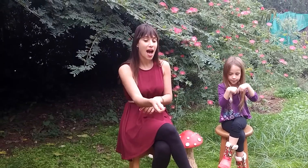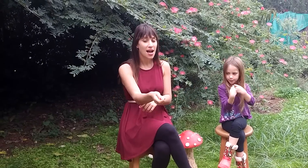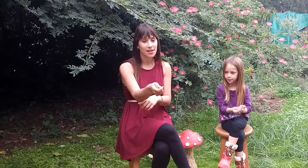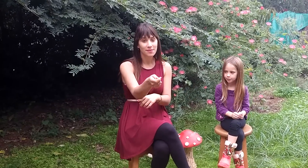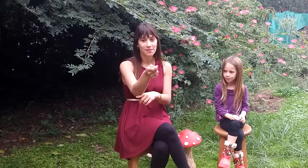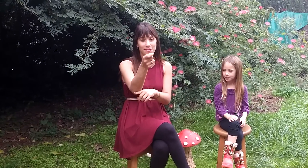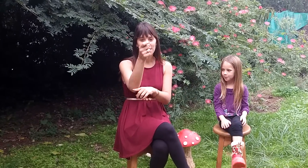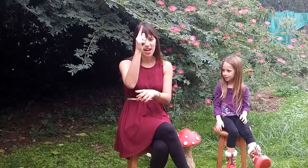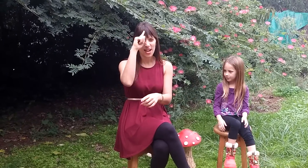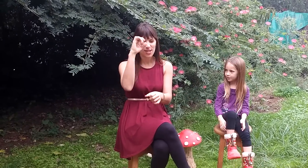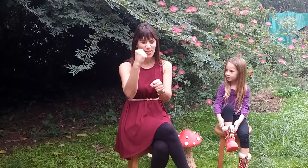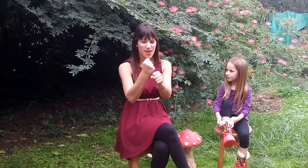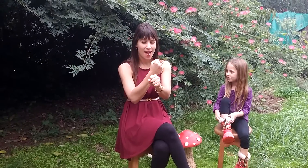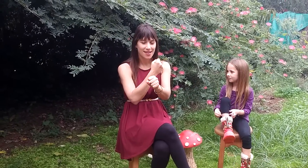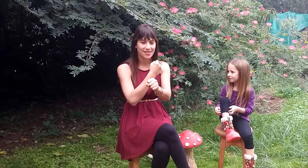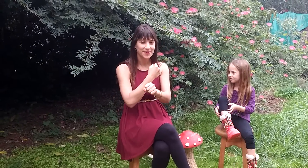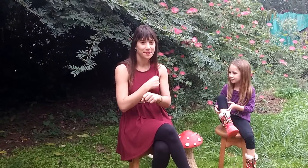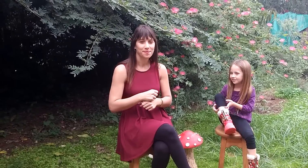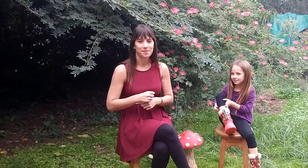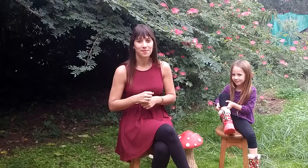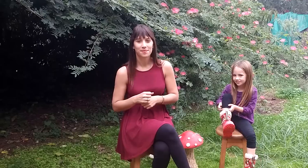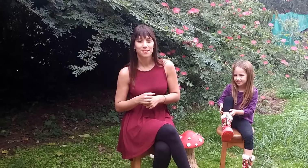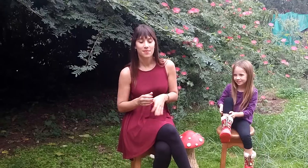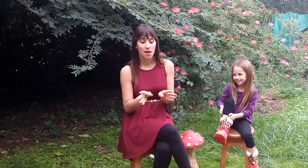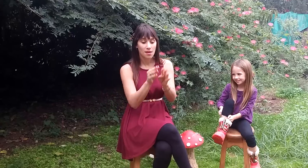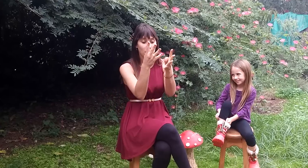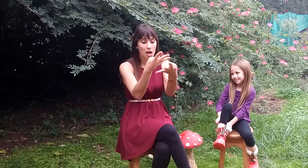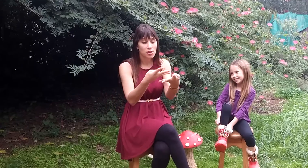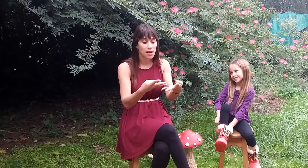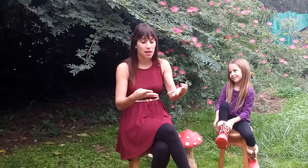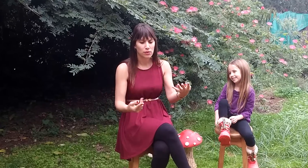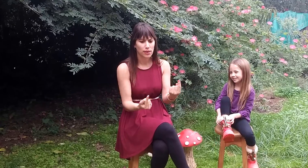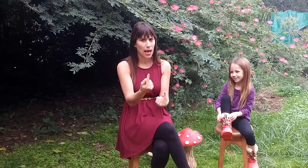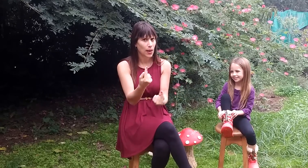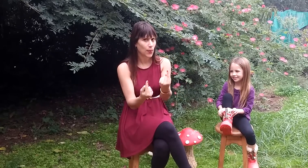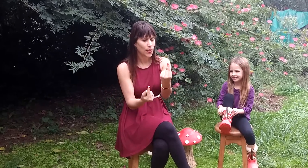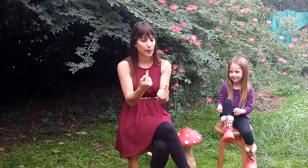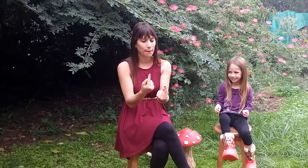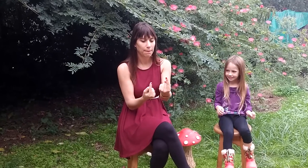דייג עקשן עם רשת עשוי החורים